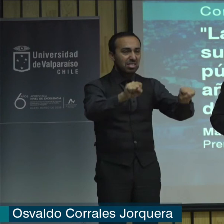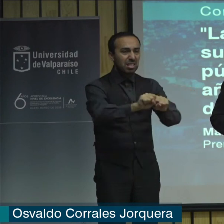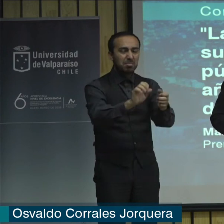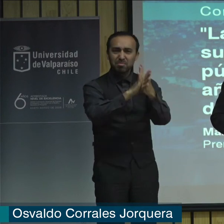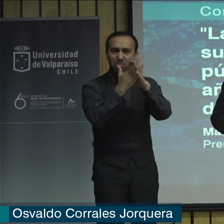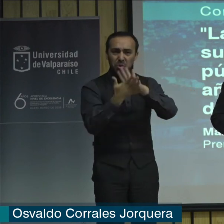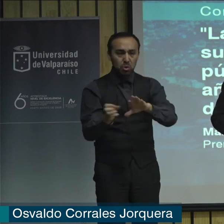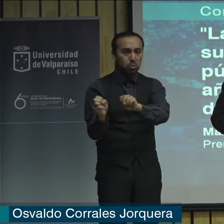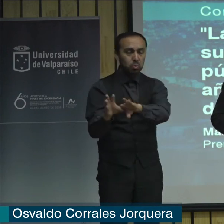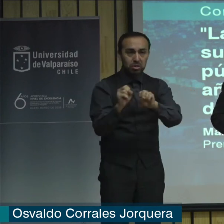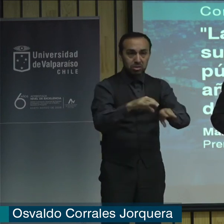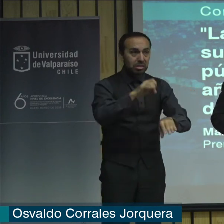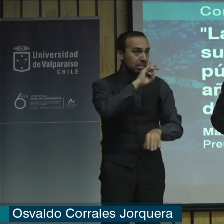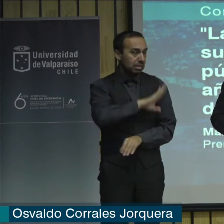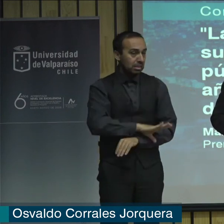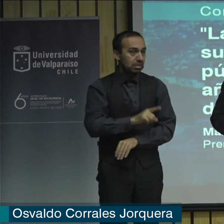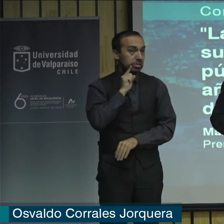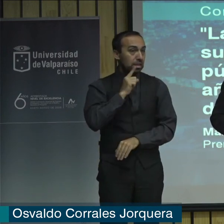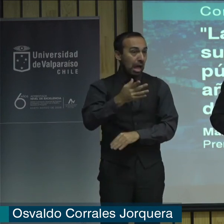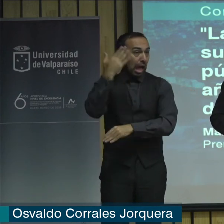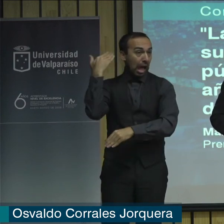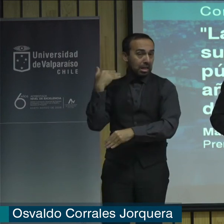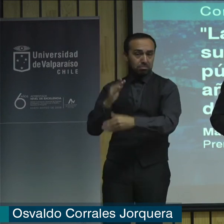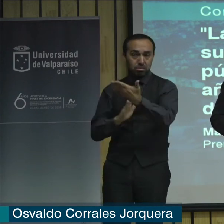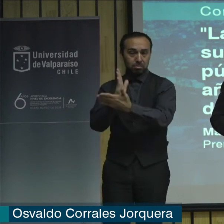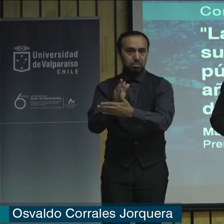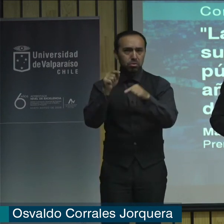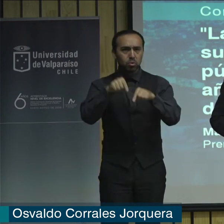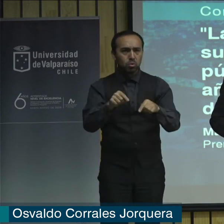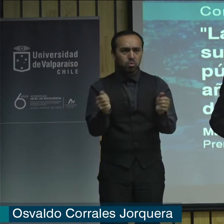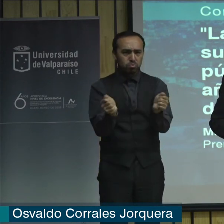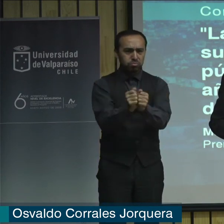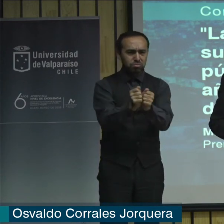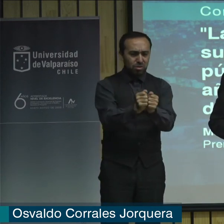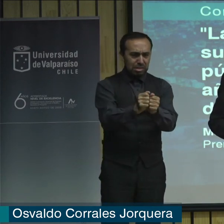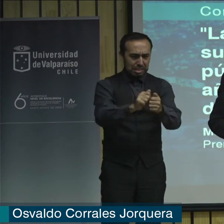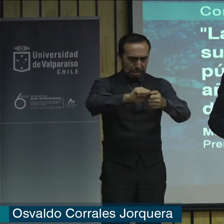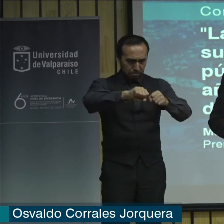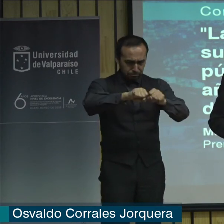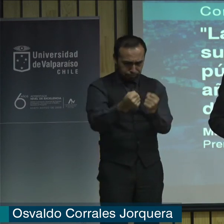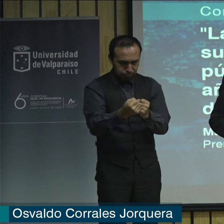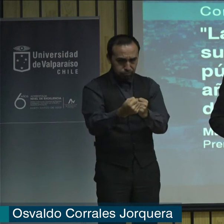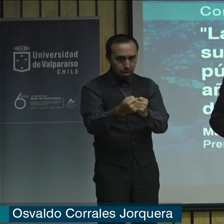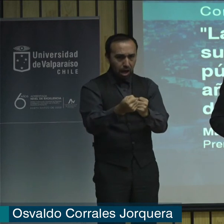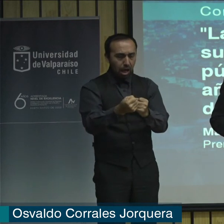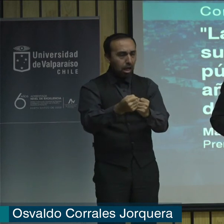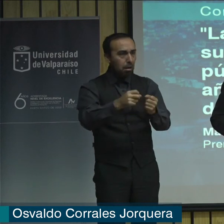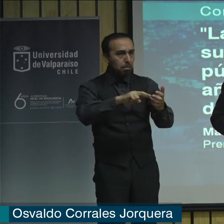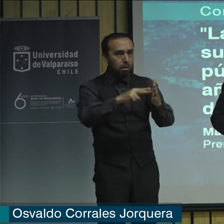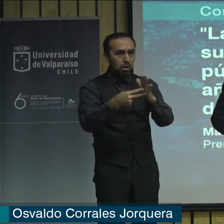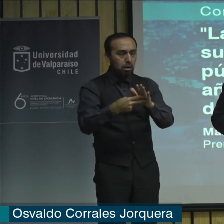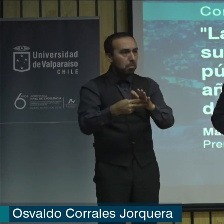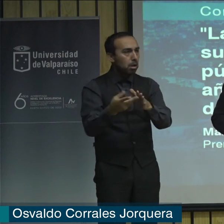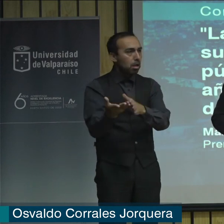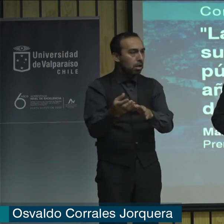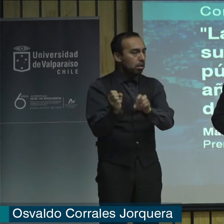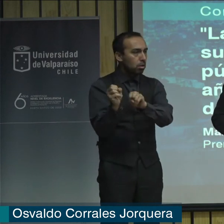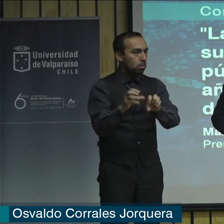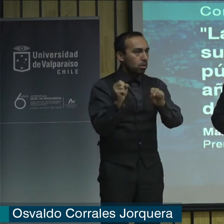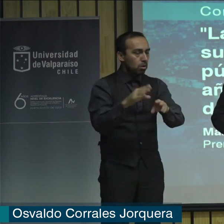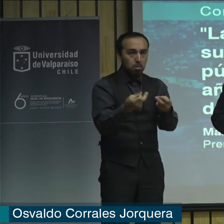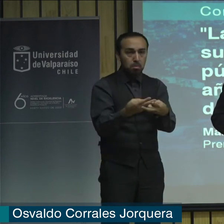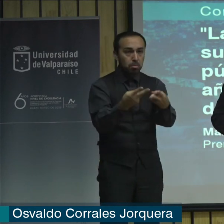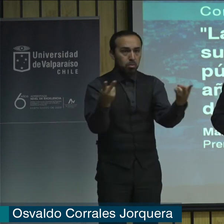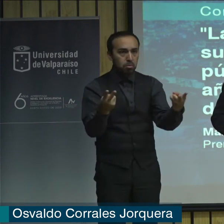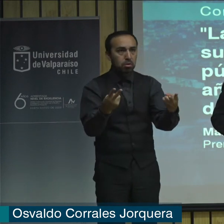el que junto con generar la fragmentación de la educación superior pública promovió el desarrollo de